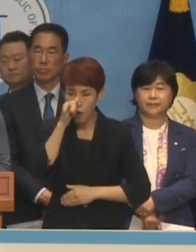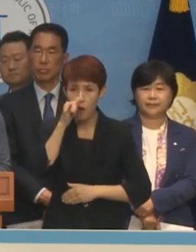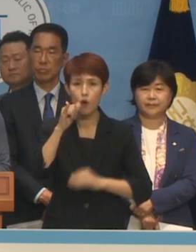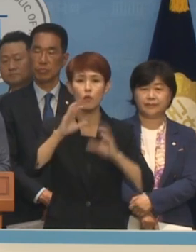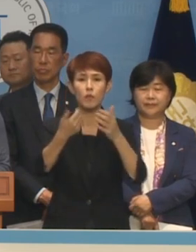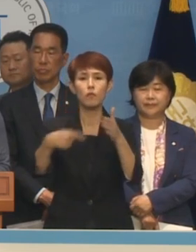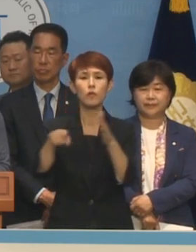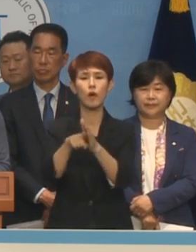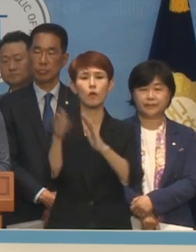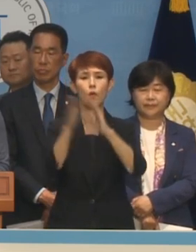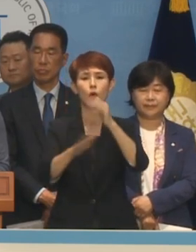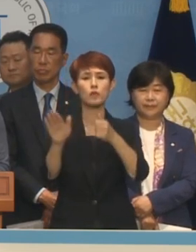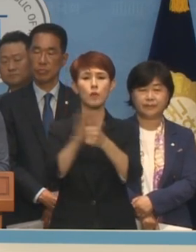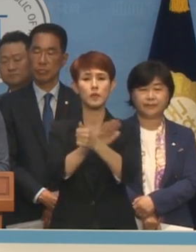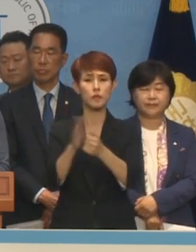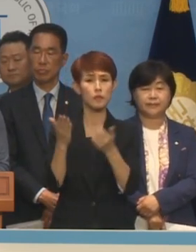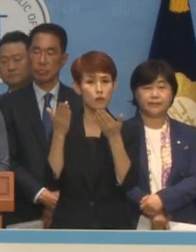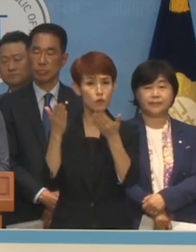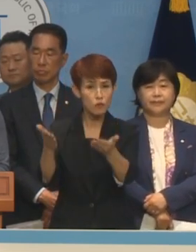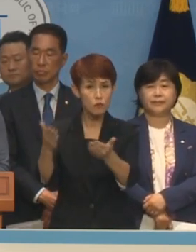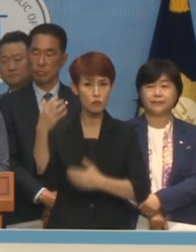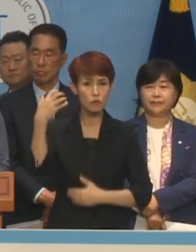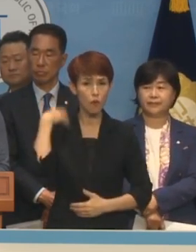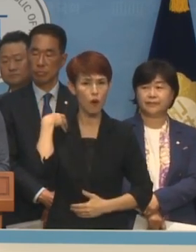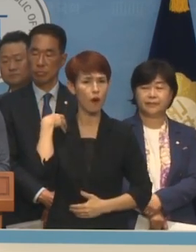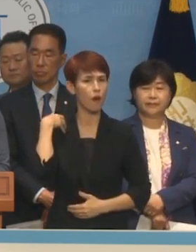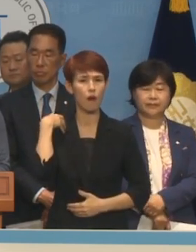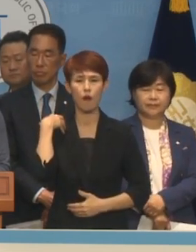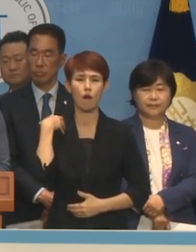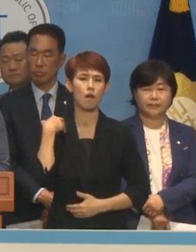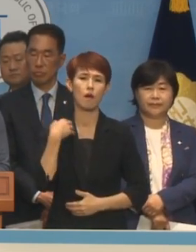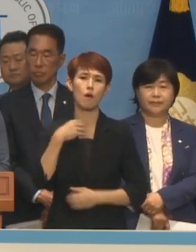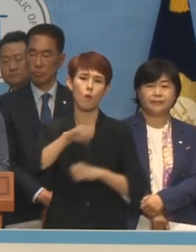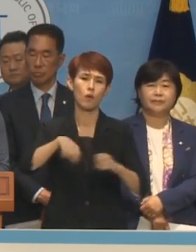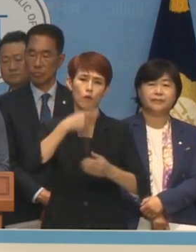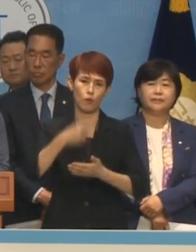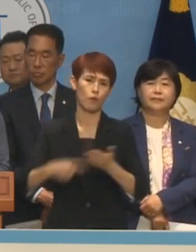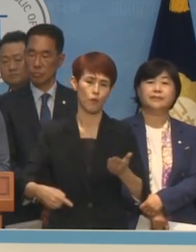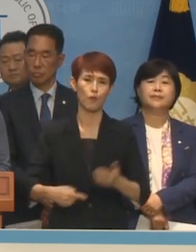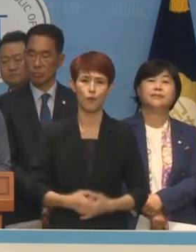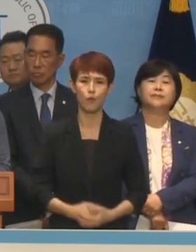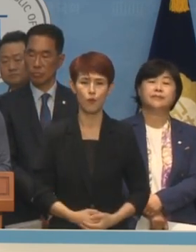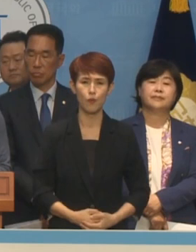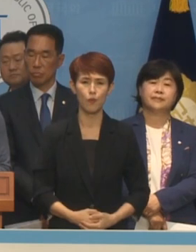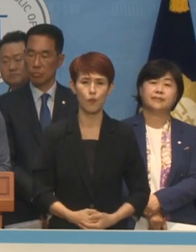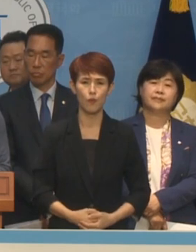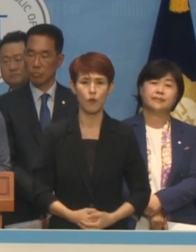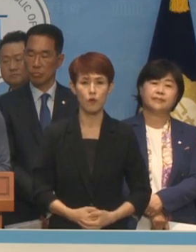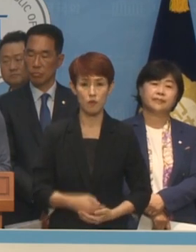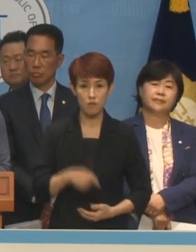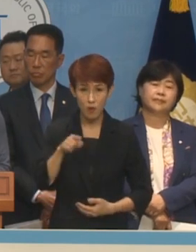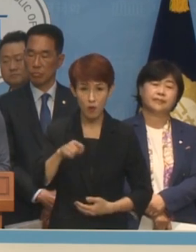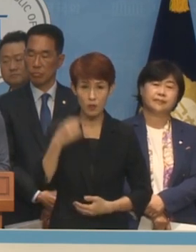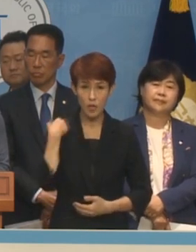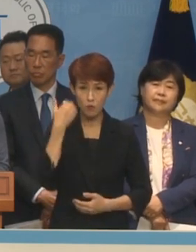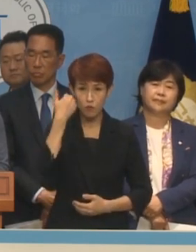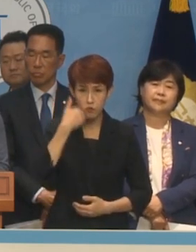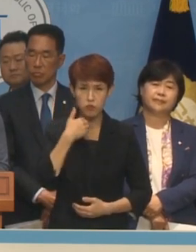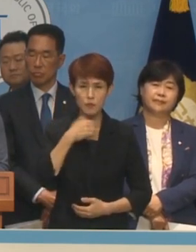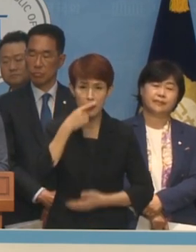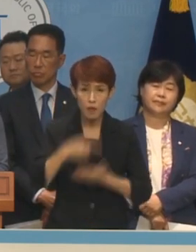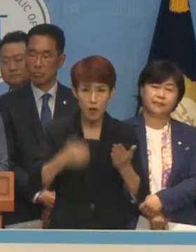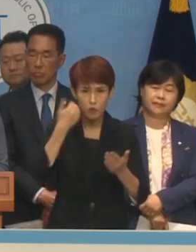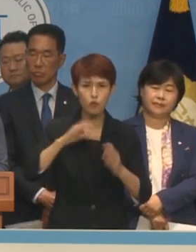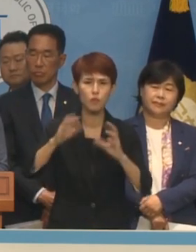공공서비스 제공이라는 기관의 본연의 역할을 훼손시킬 것은 당연한 귀결이고 이는 고스란히 국민의